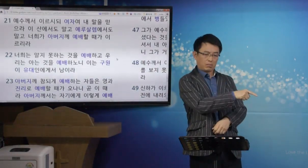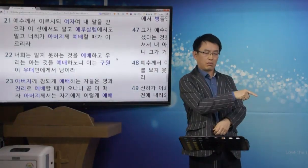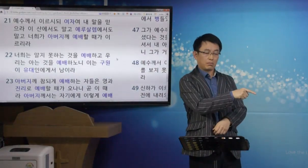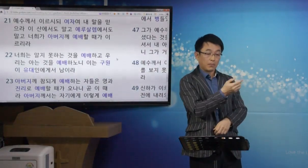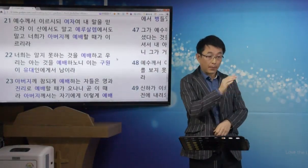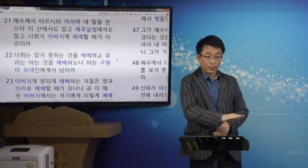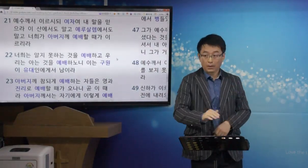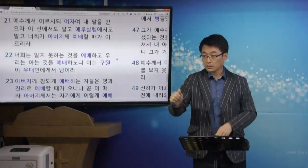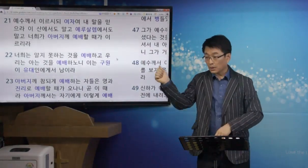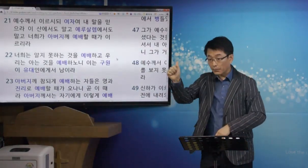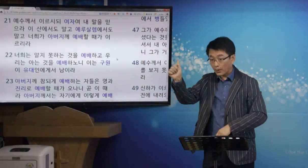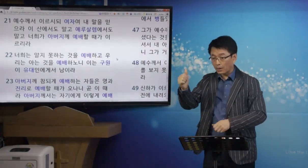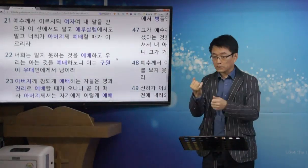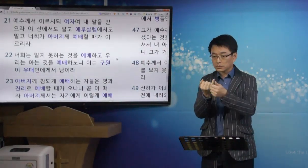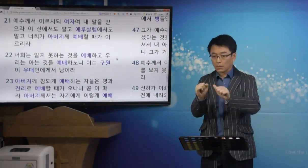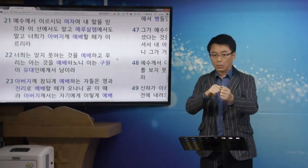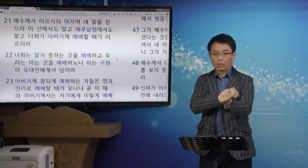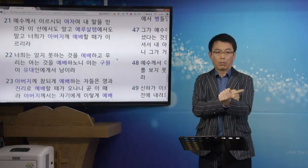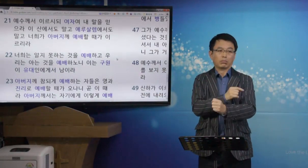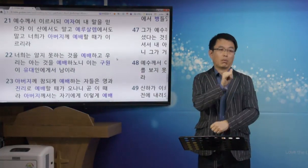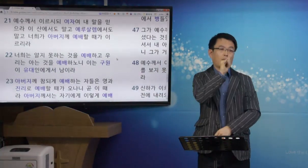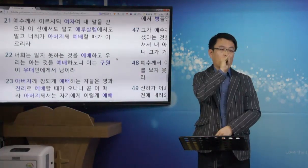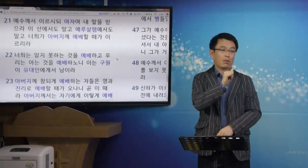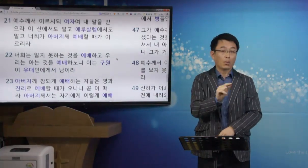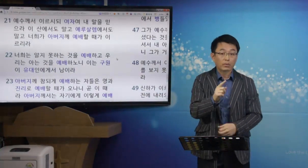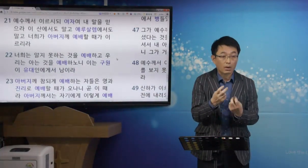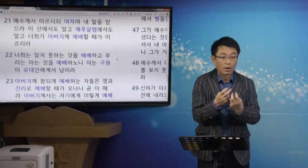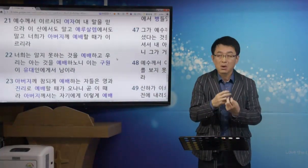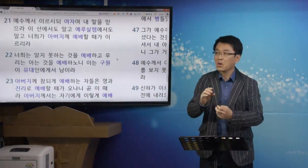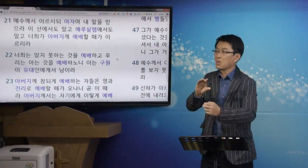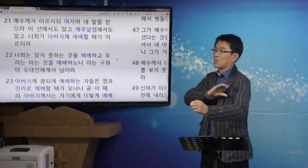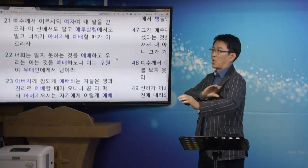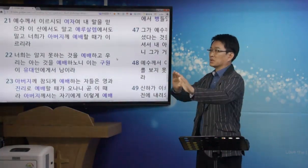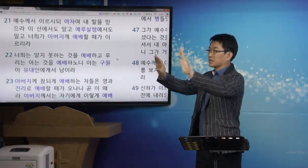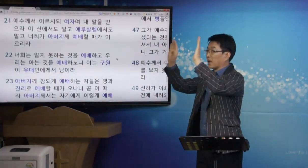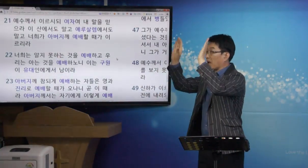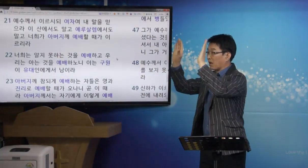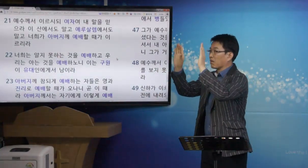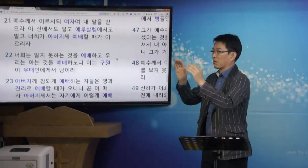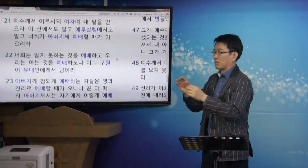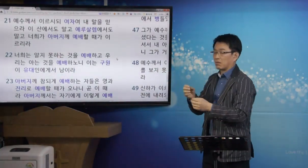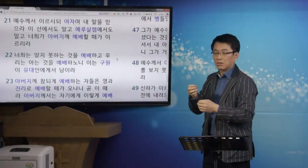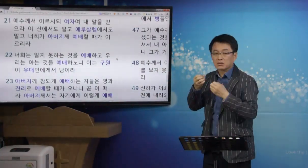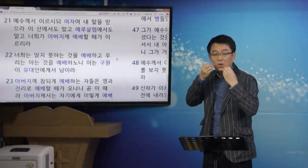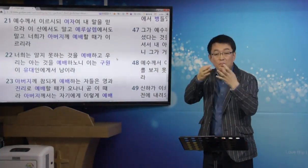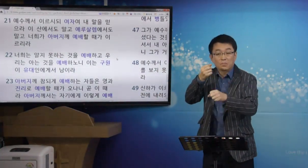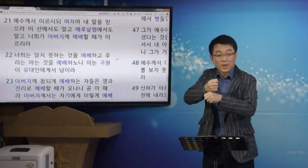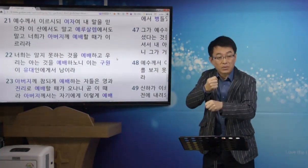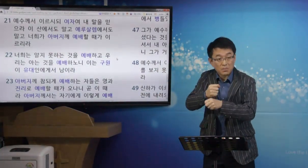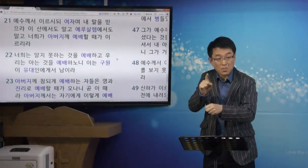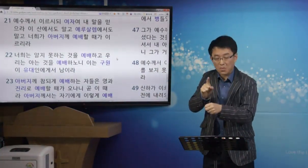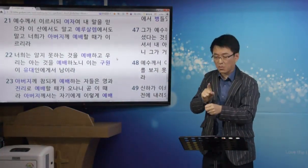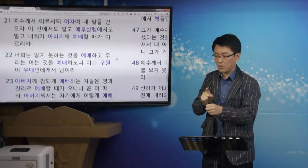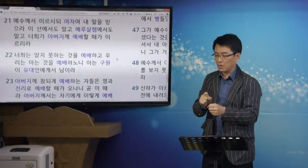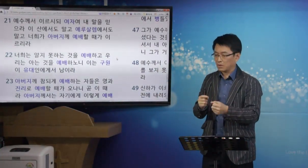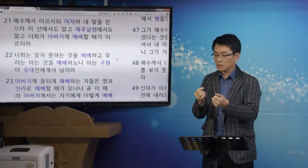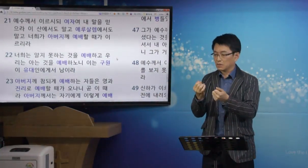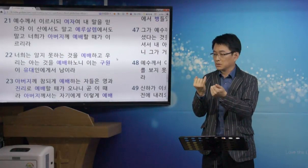이혼의 권리가 없습니다. 그런데 남자에게는 이혼의 권리가 있습니다. 모세가 만든